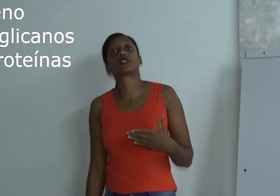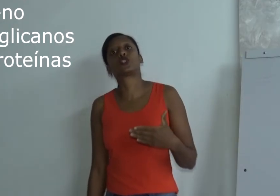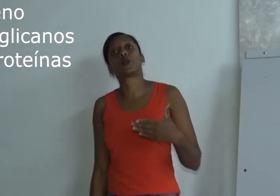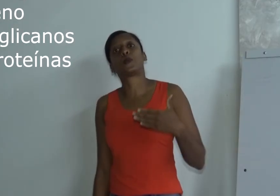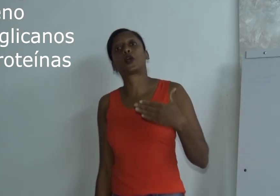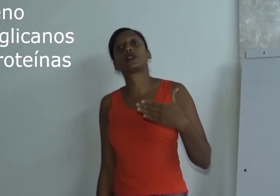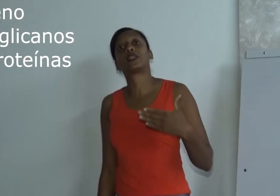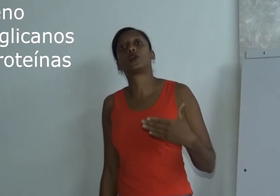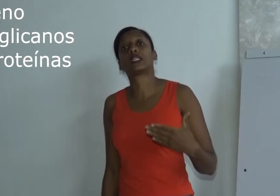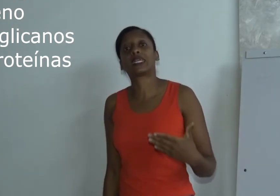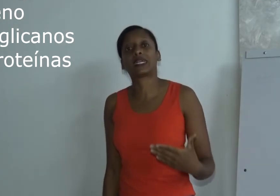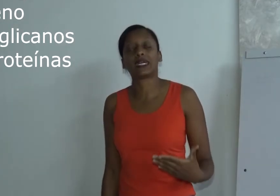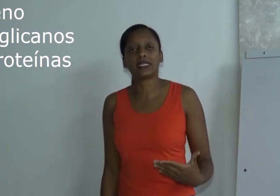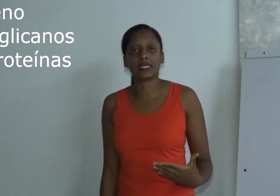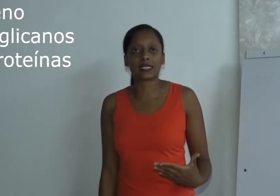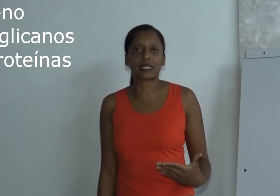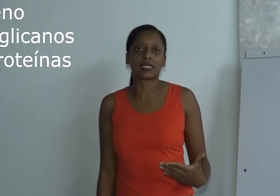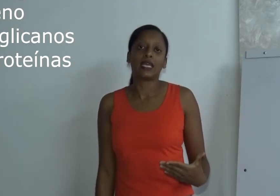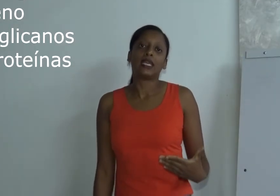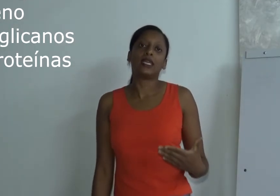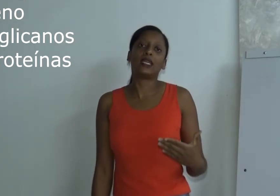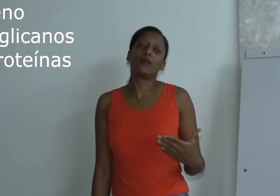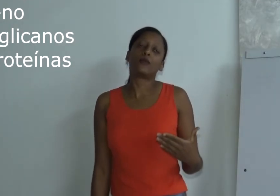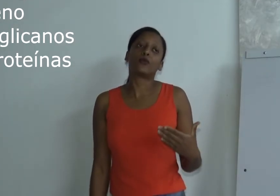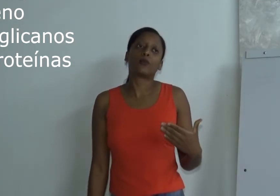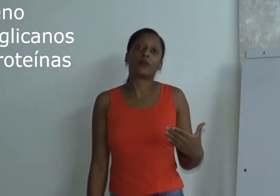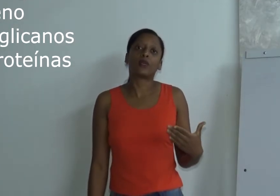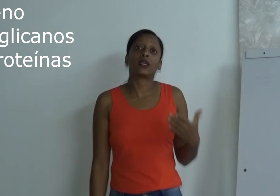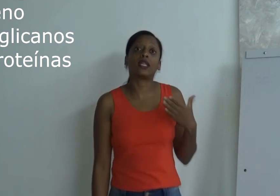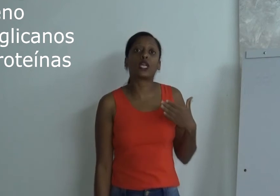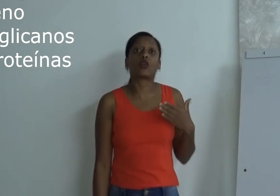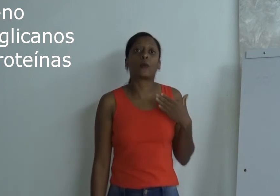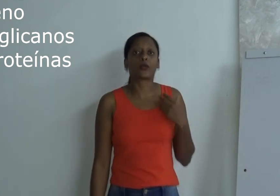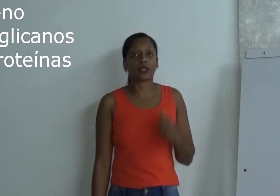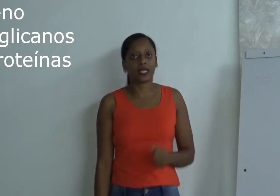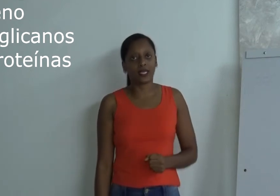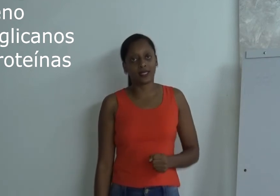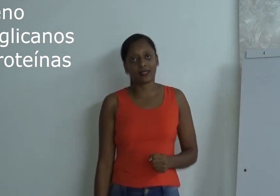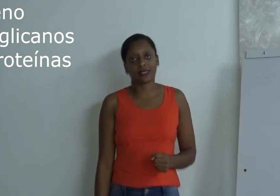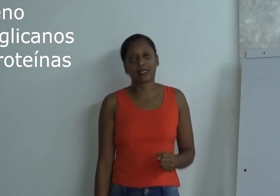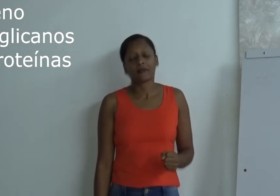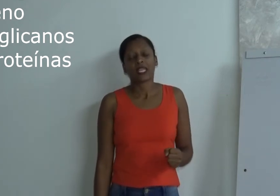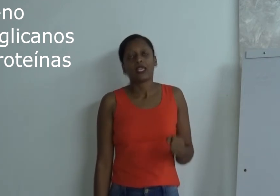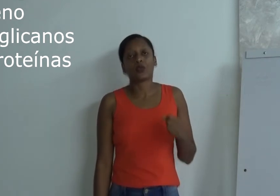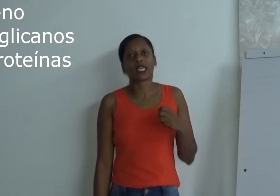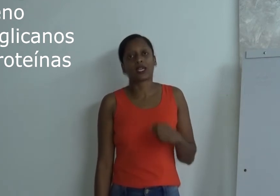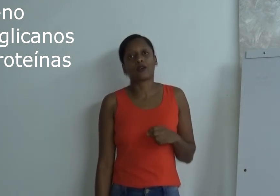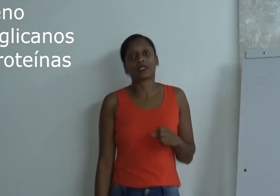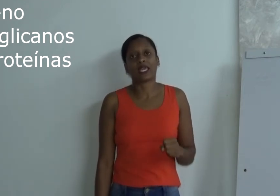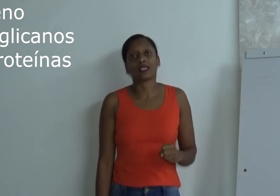substâncias de proteoglicanas e glicoproteínas. E o que